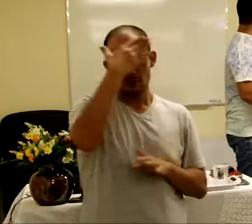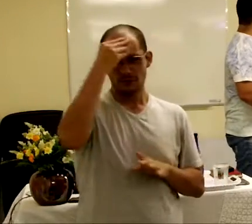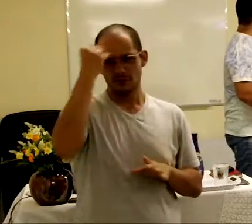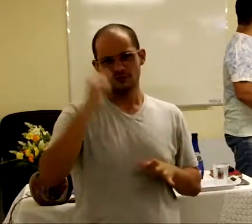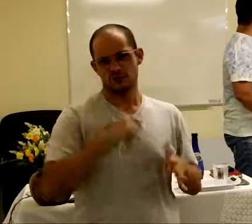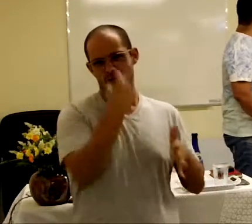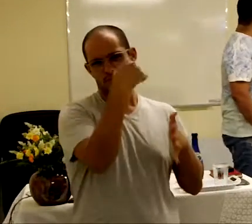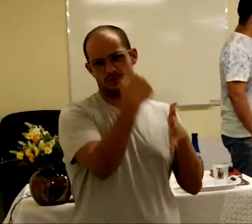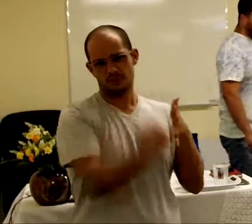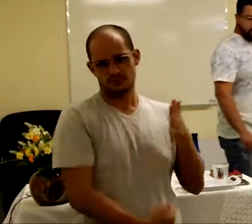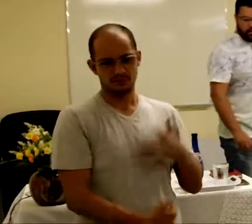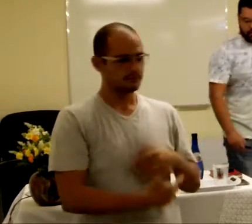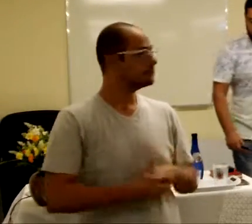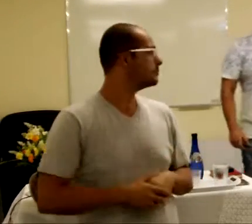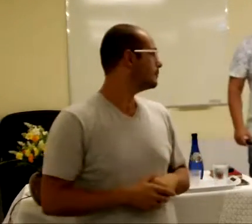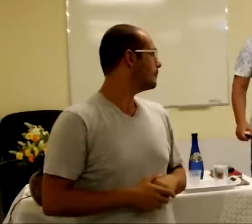gente.